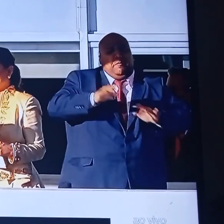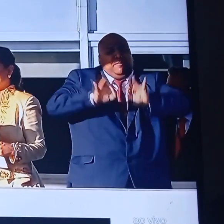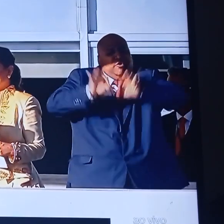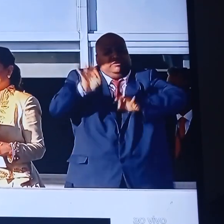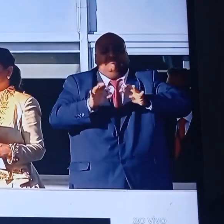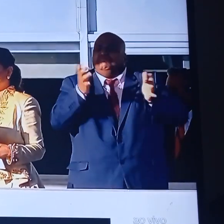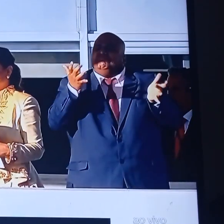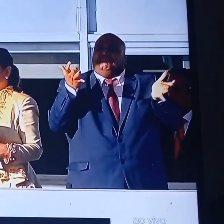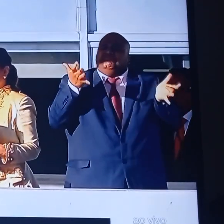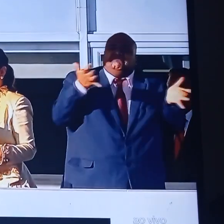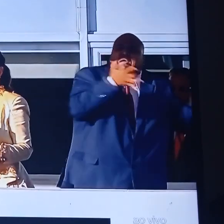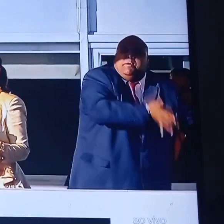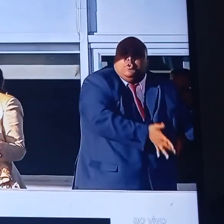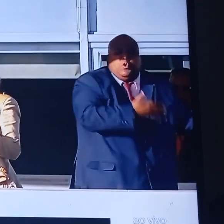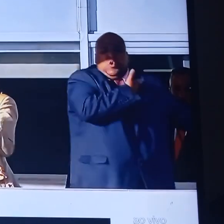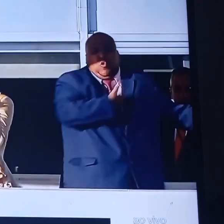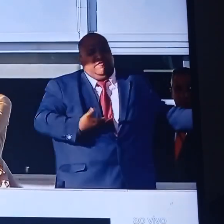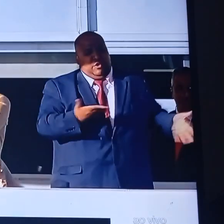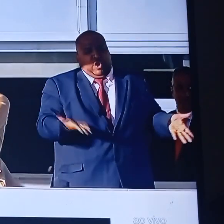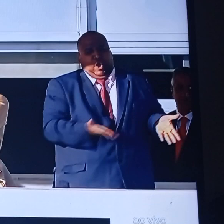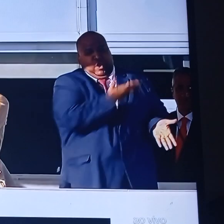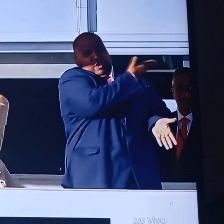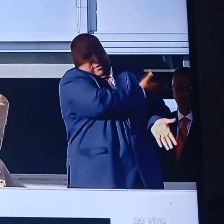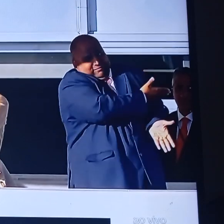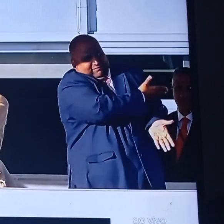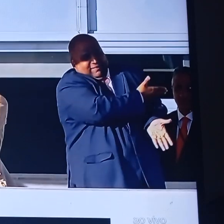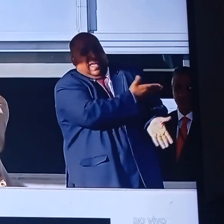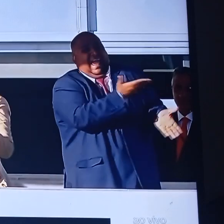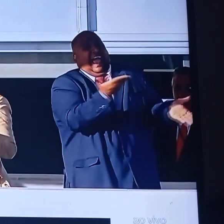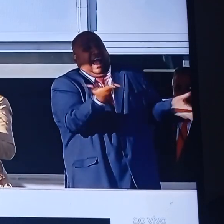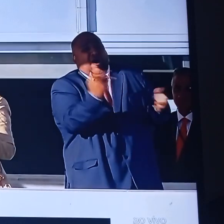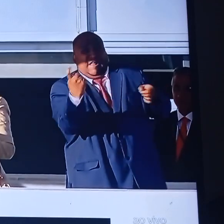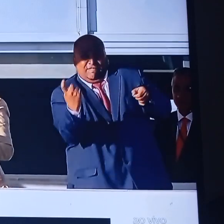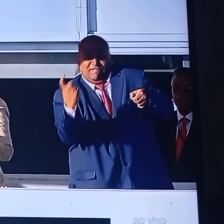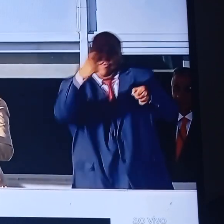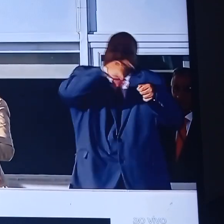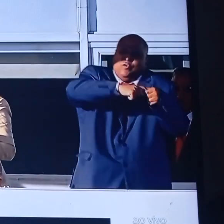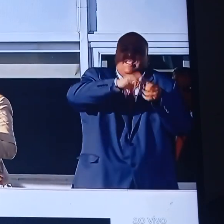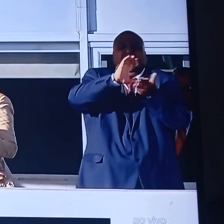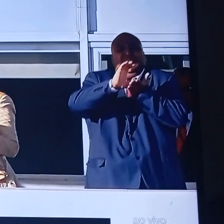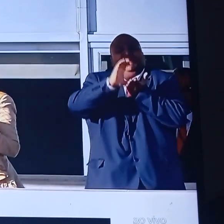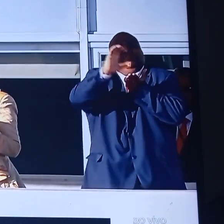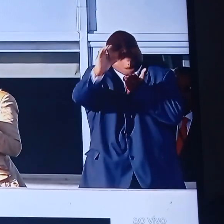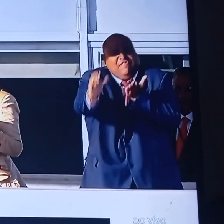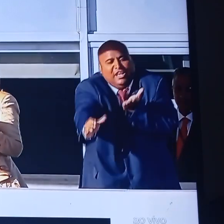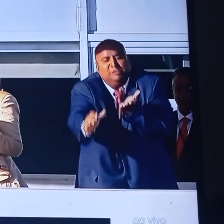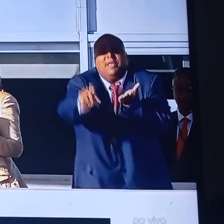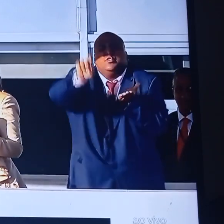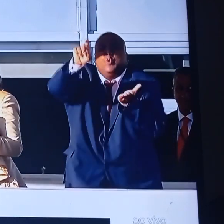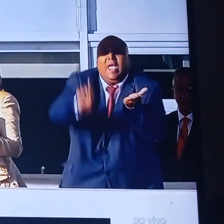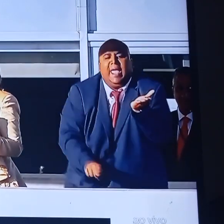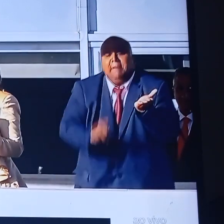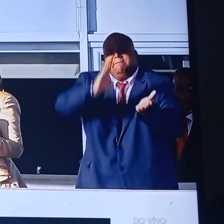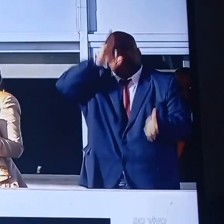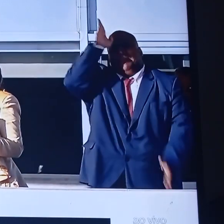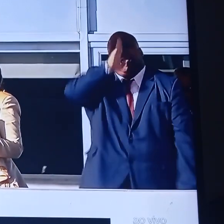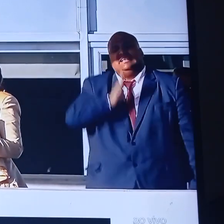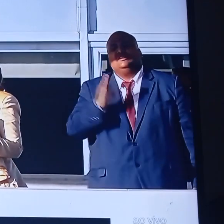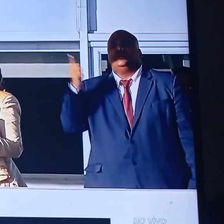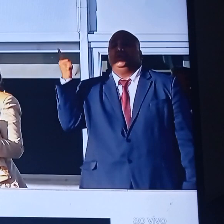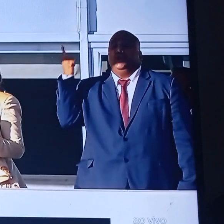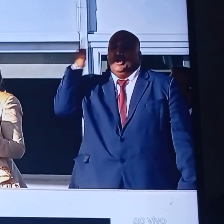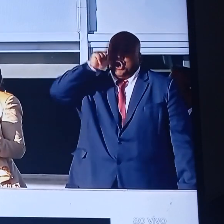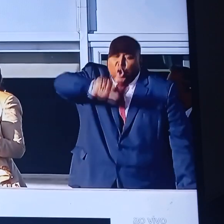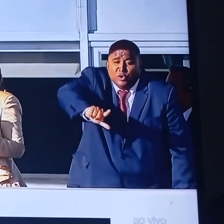pelo descaso do governo que se foi. É hora de trazer investimentos e reindustrializar o Brasil,